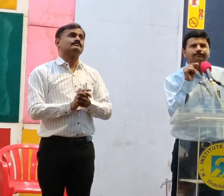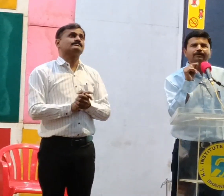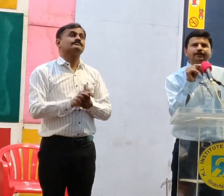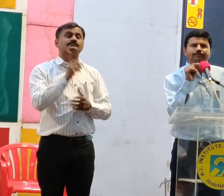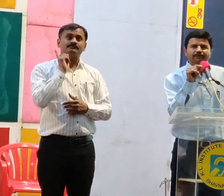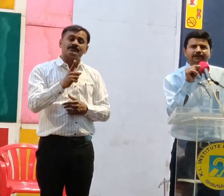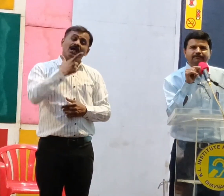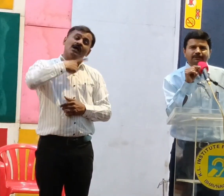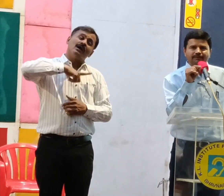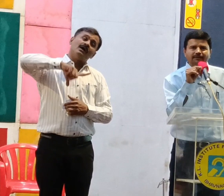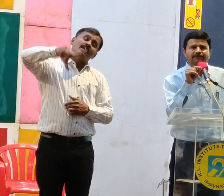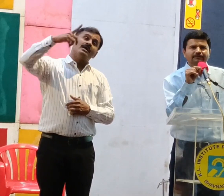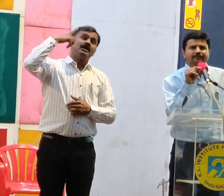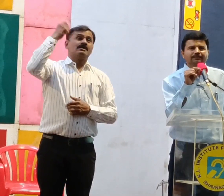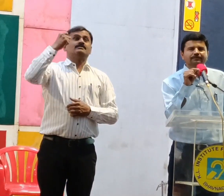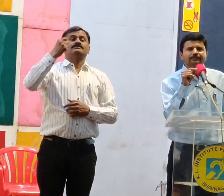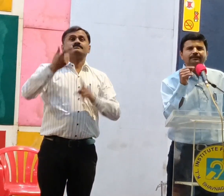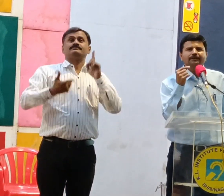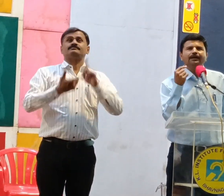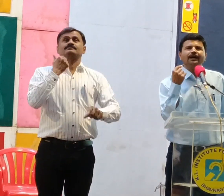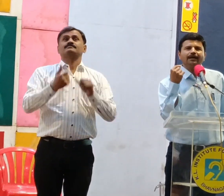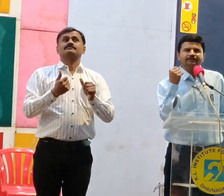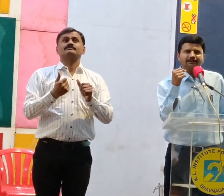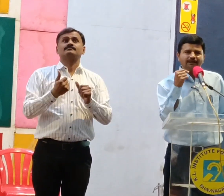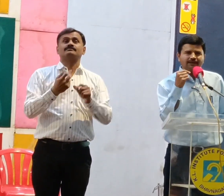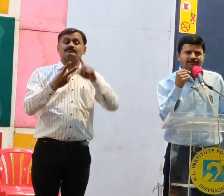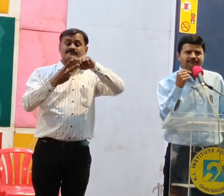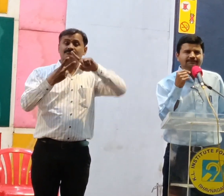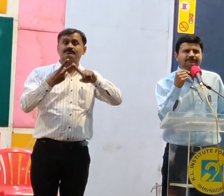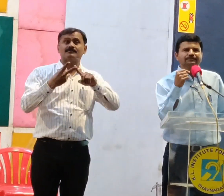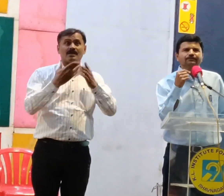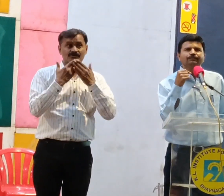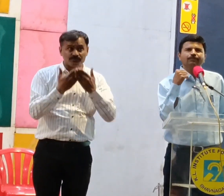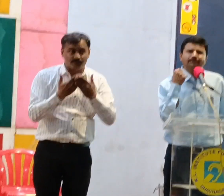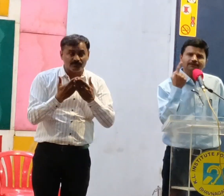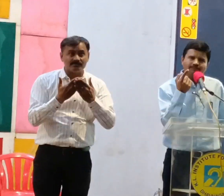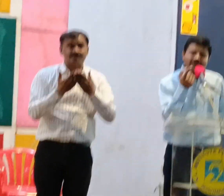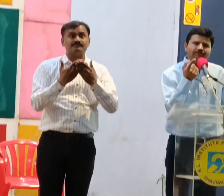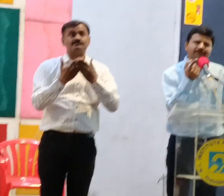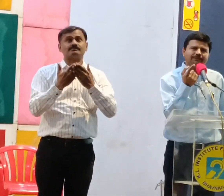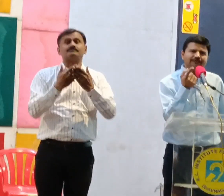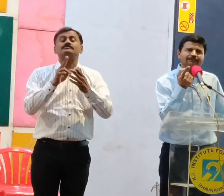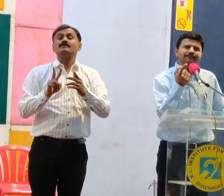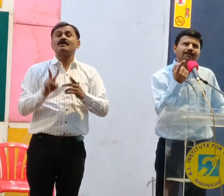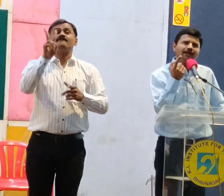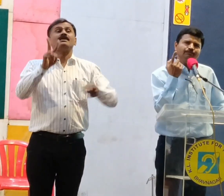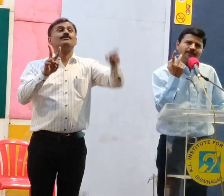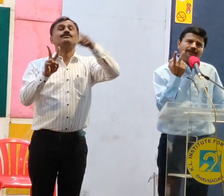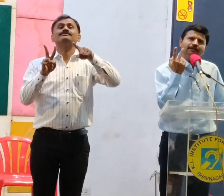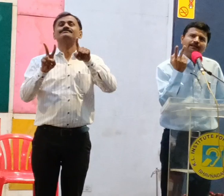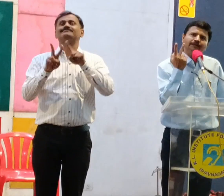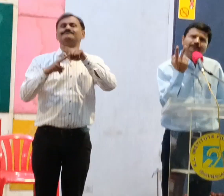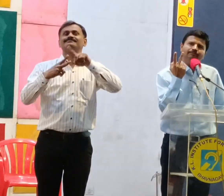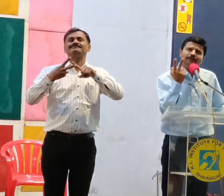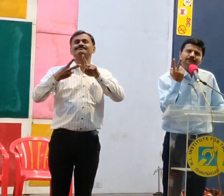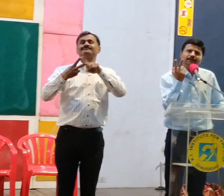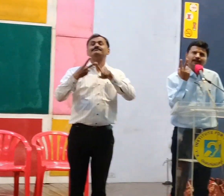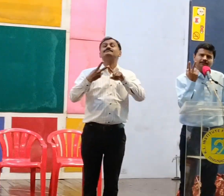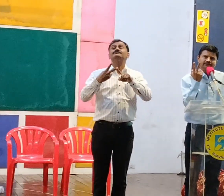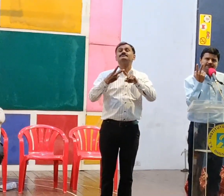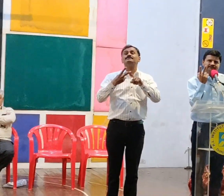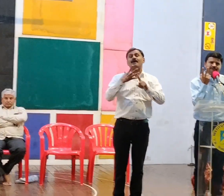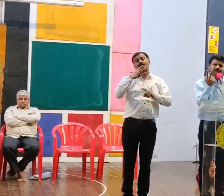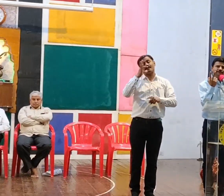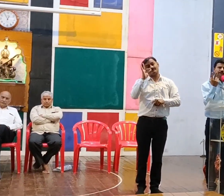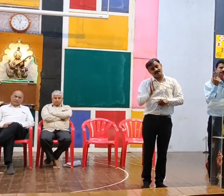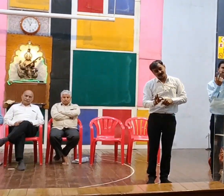પણ જીવનની પરીક્ષામાં આ શાળા પણ તમારી પાસે આ બે હીરાની અપેક્ષા